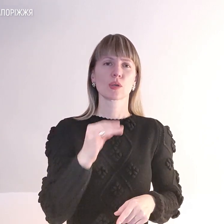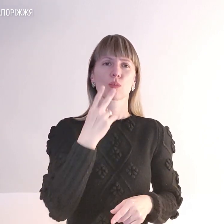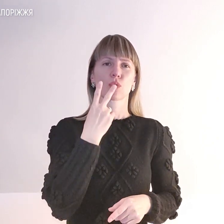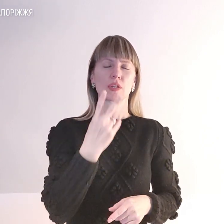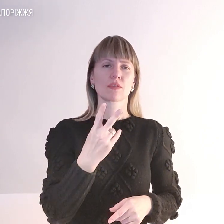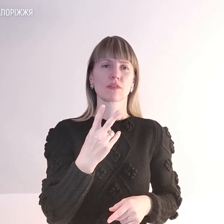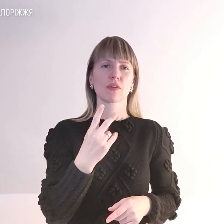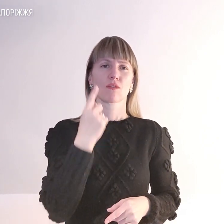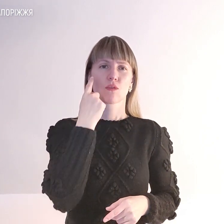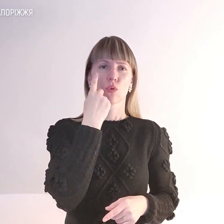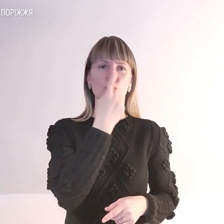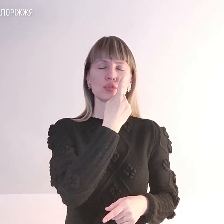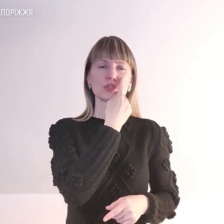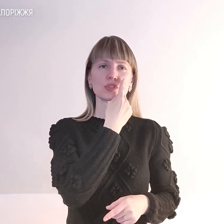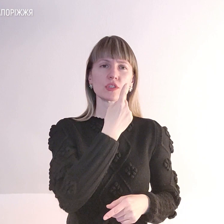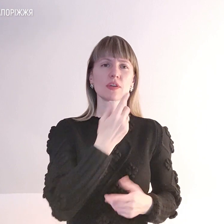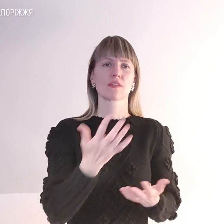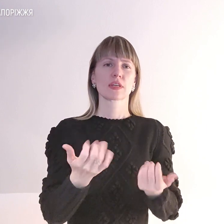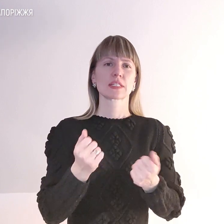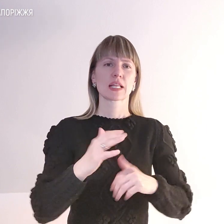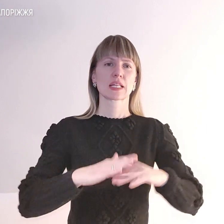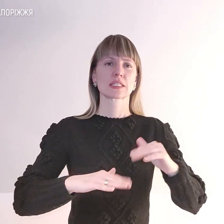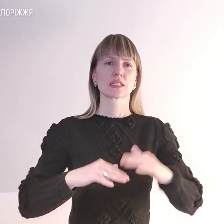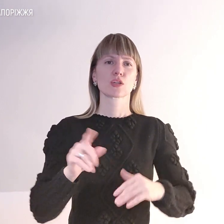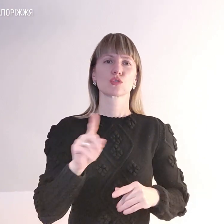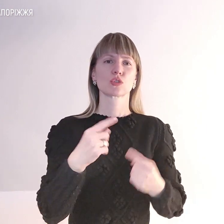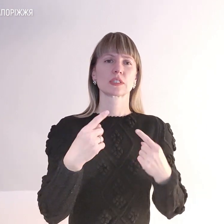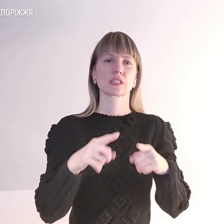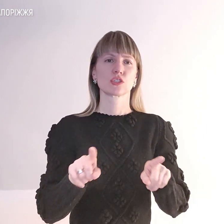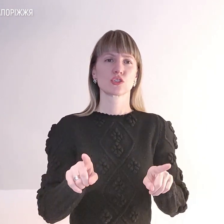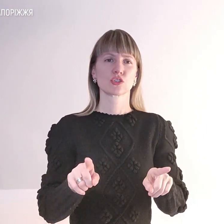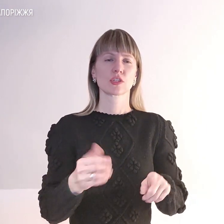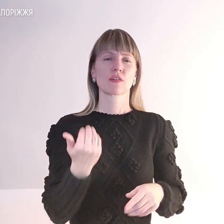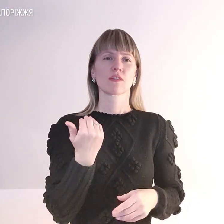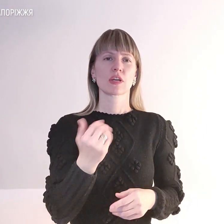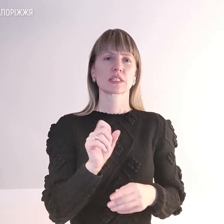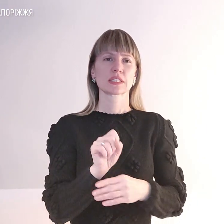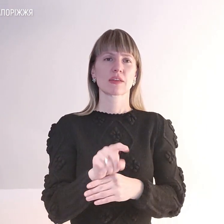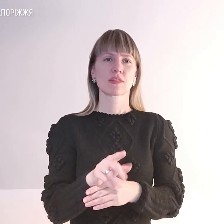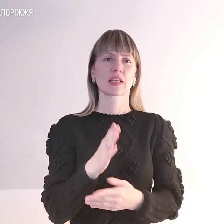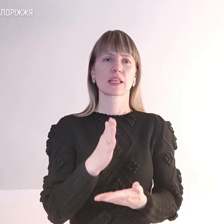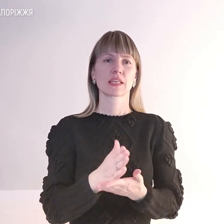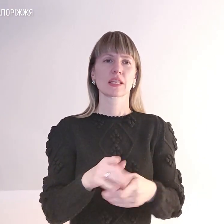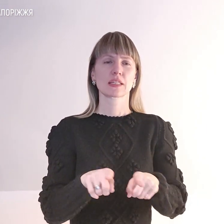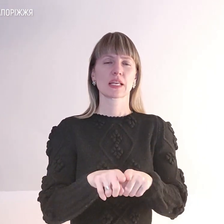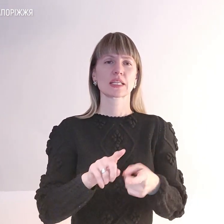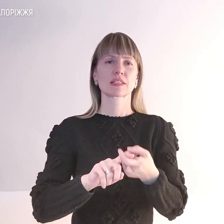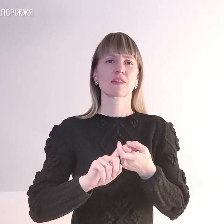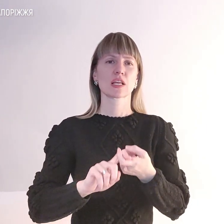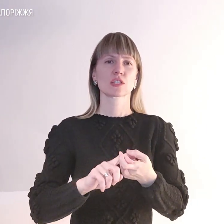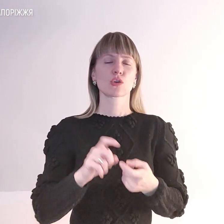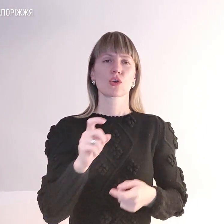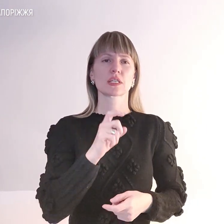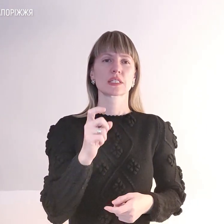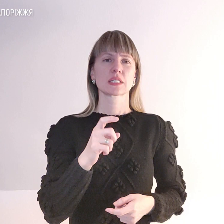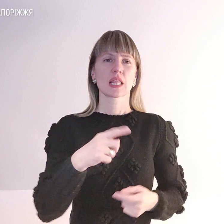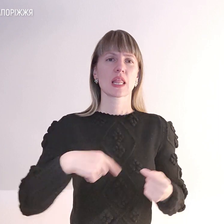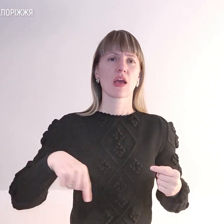в очі, взяти за руку щось інше. Тобто вашим завданням є такий зв'язок з навколишнім